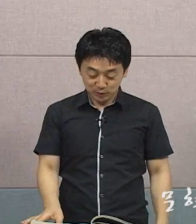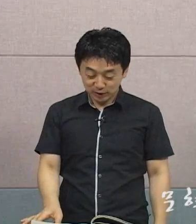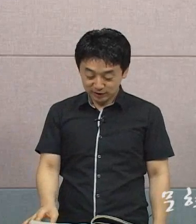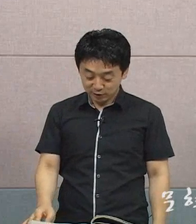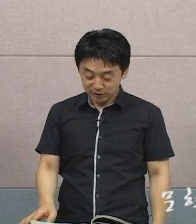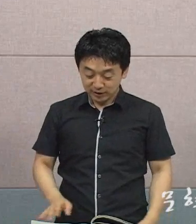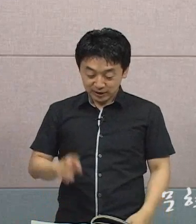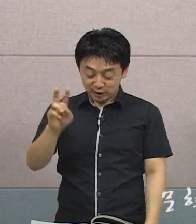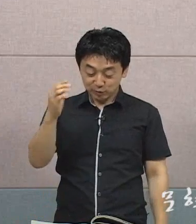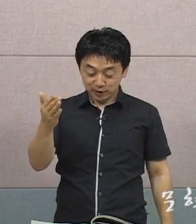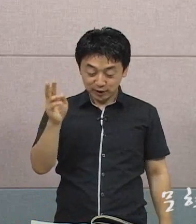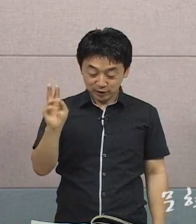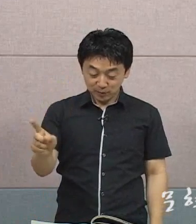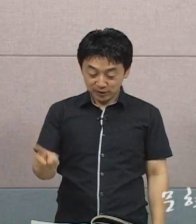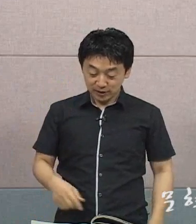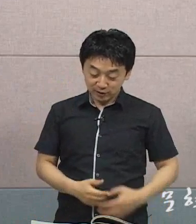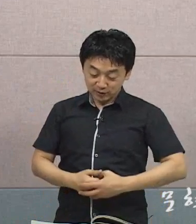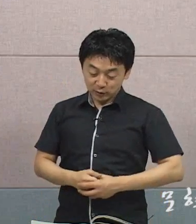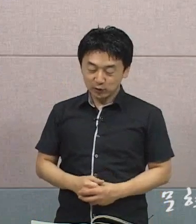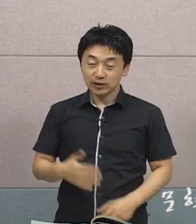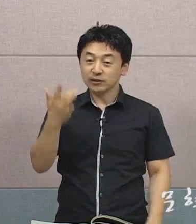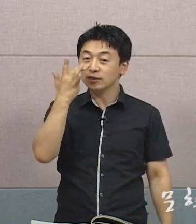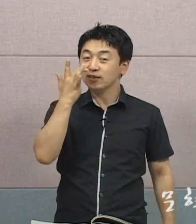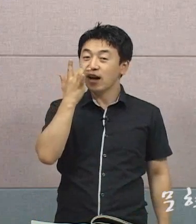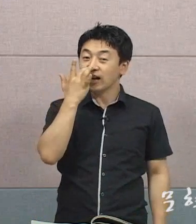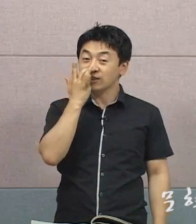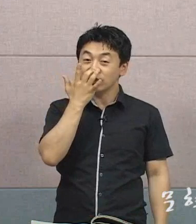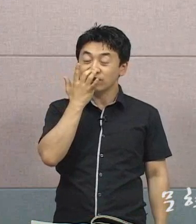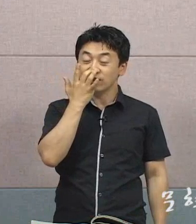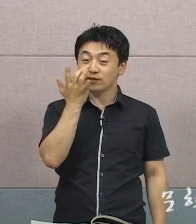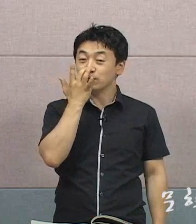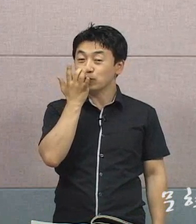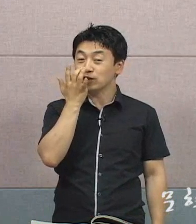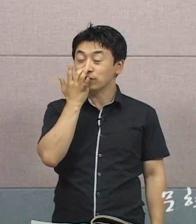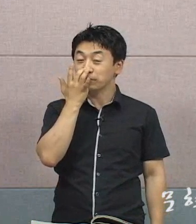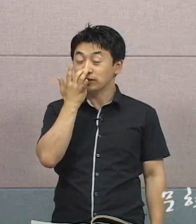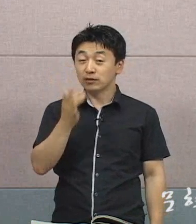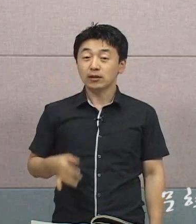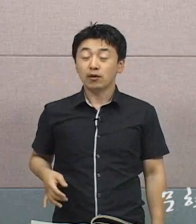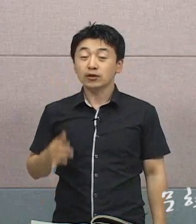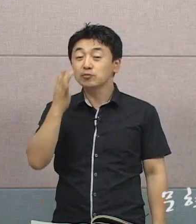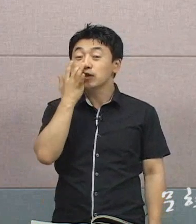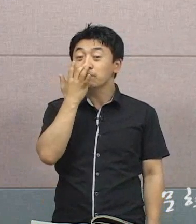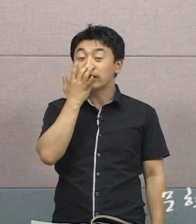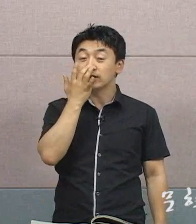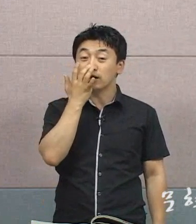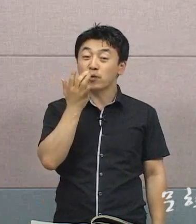될 듯 하고요. 29페이지 첫 번째 단어 또 하도록 하죠. 네. 아까 이거 했던 건데요. 이렇게 사용을 합니다. 그래서, 그냥 무감각하다,